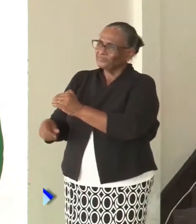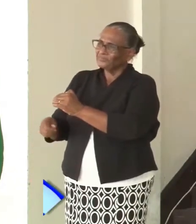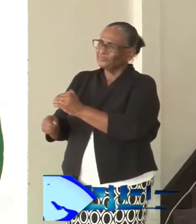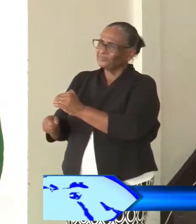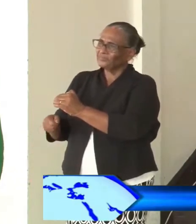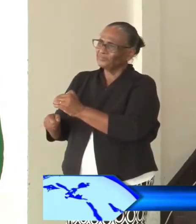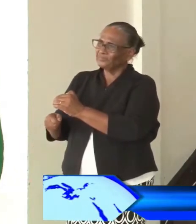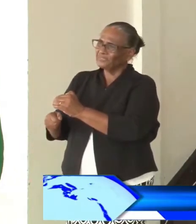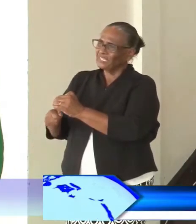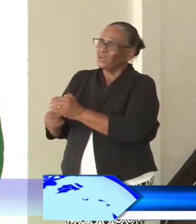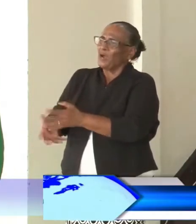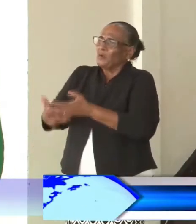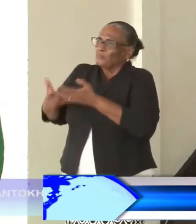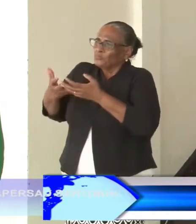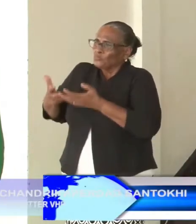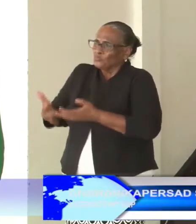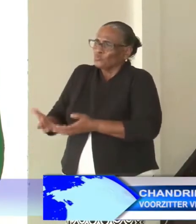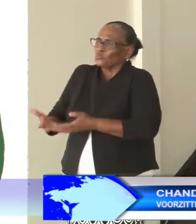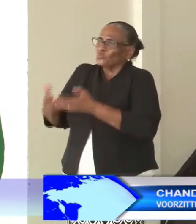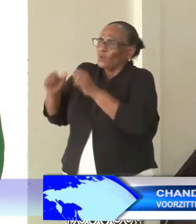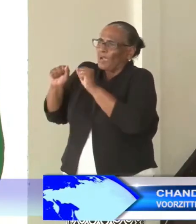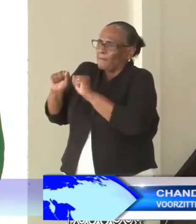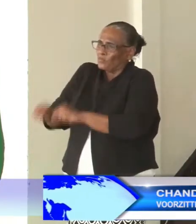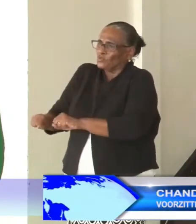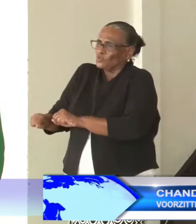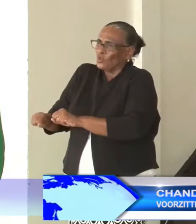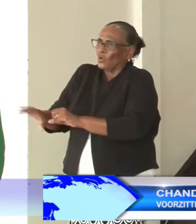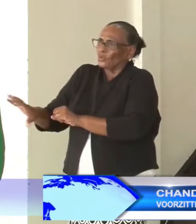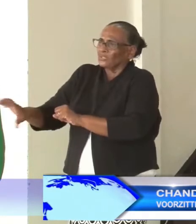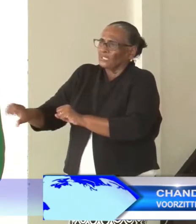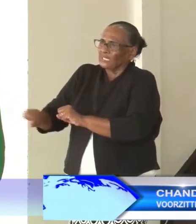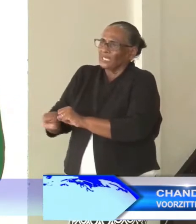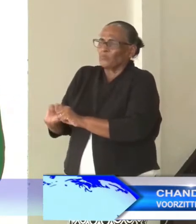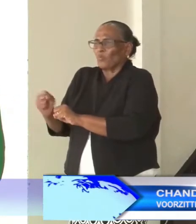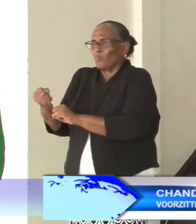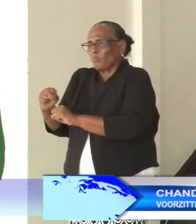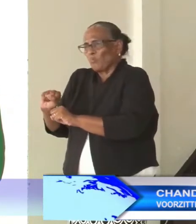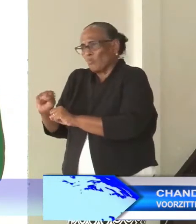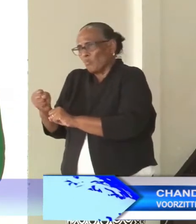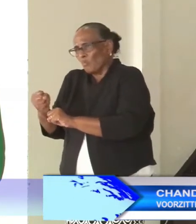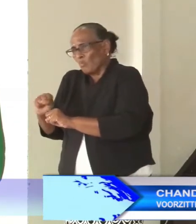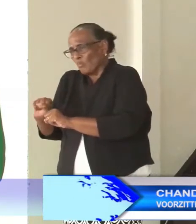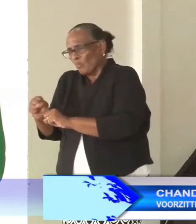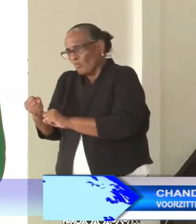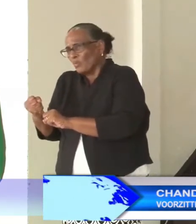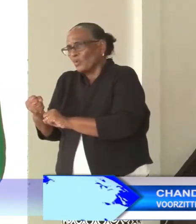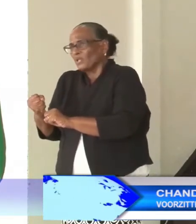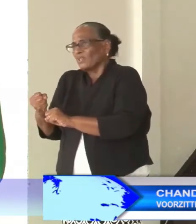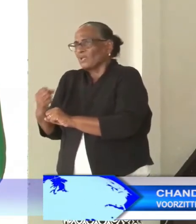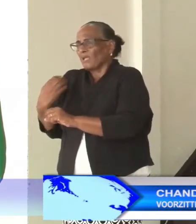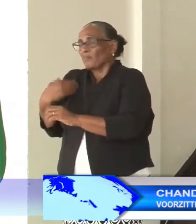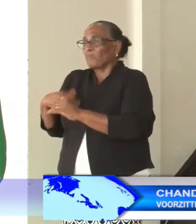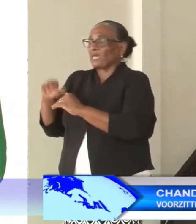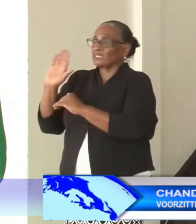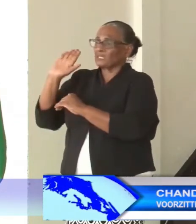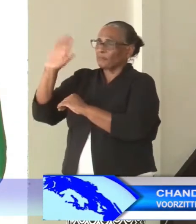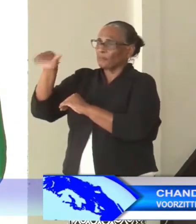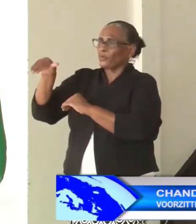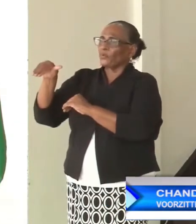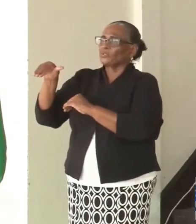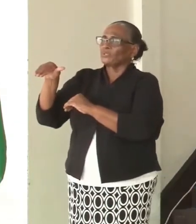om zwaarwichtige beslissingen te nemen. En dat in feite ook de buitenwacht in